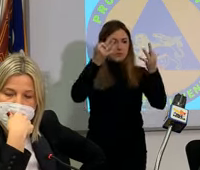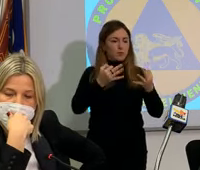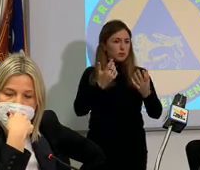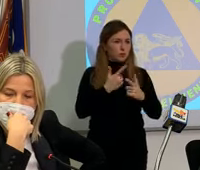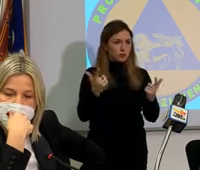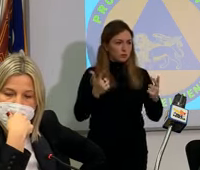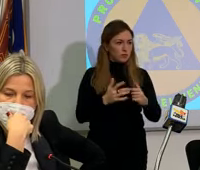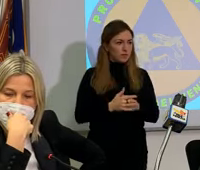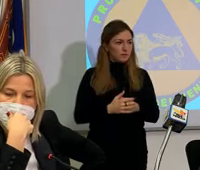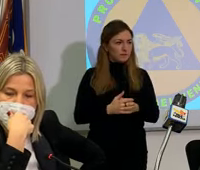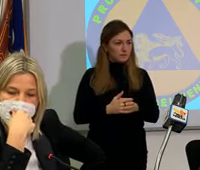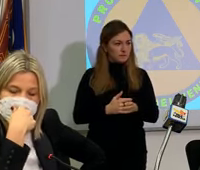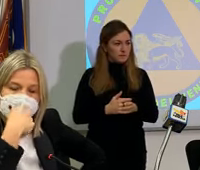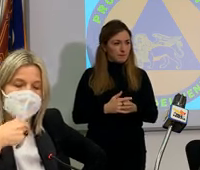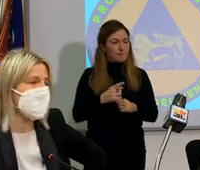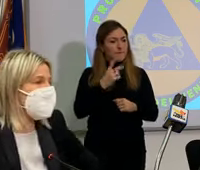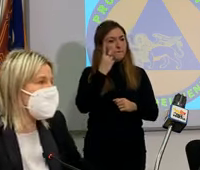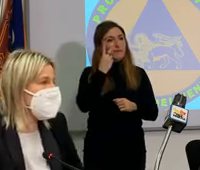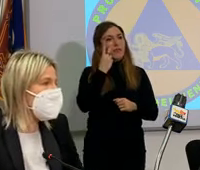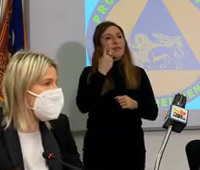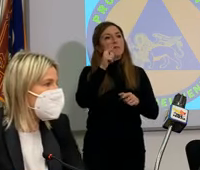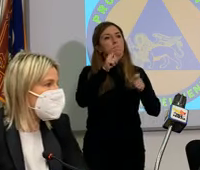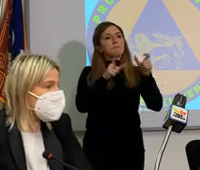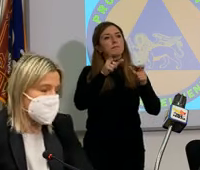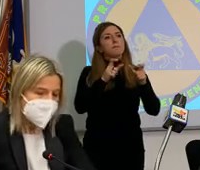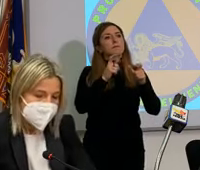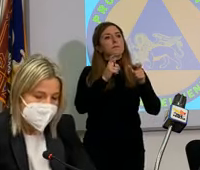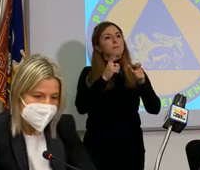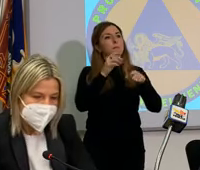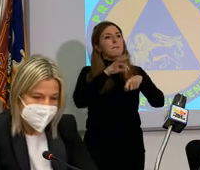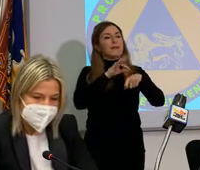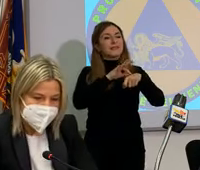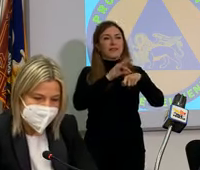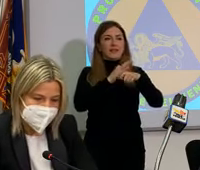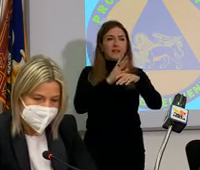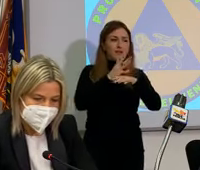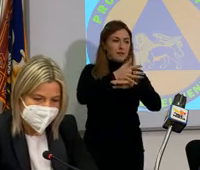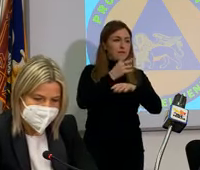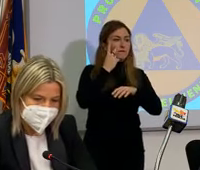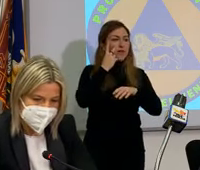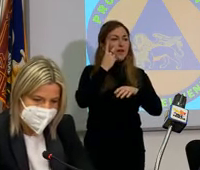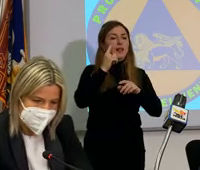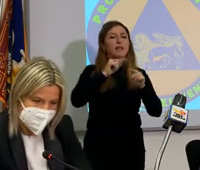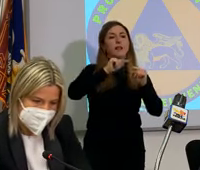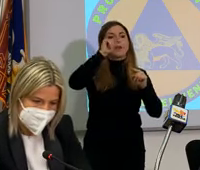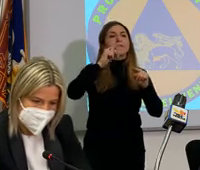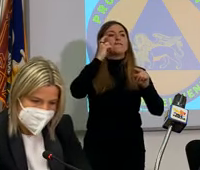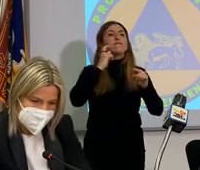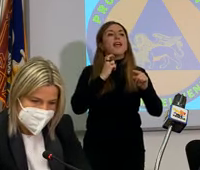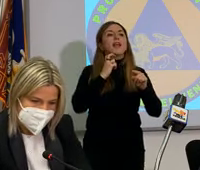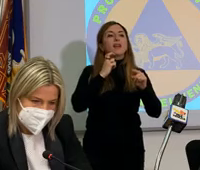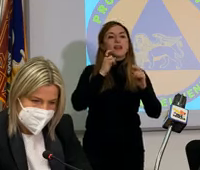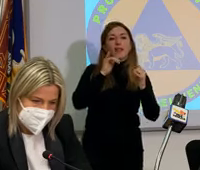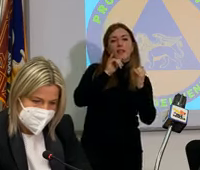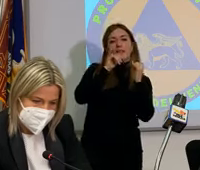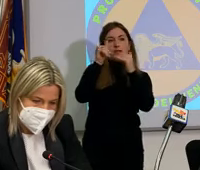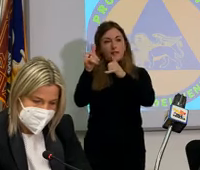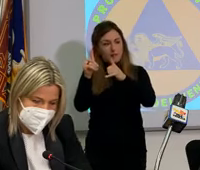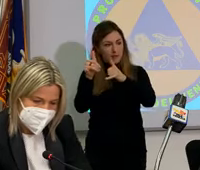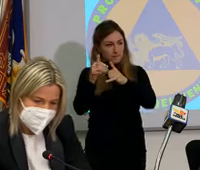le barre dei pazienti che entrano e vedete la linea verde di quelli che escono ora li avete un'idea